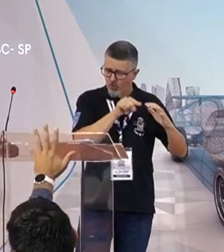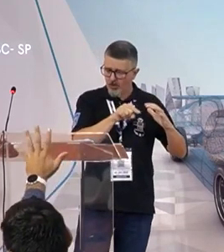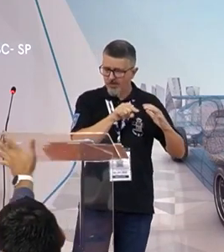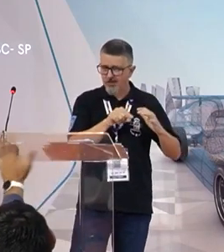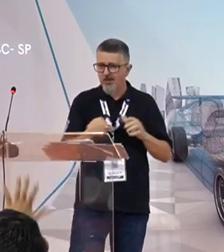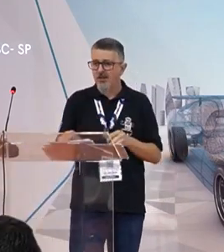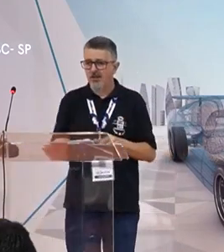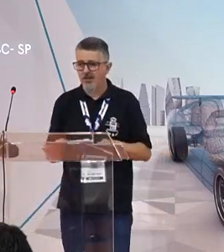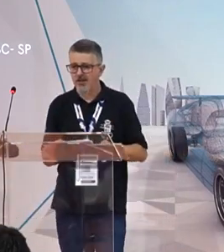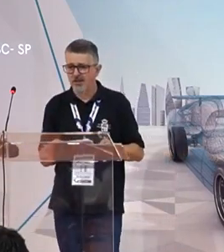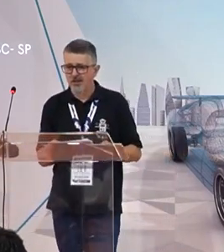desde os nove.